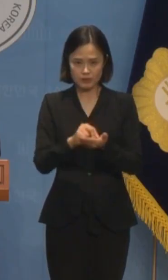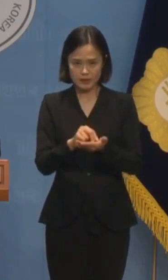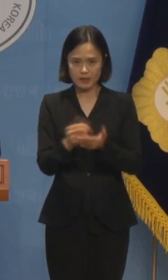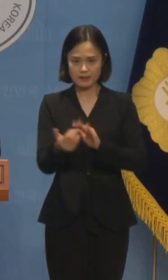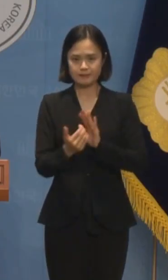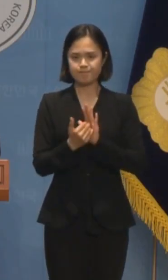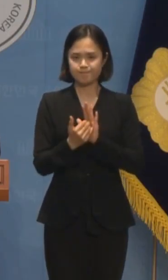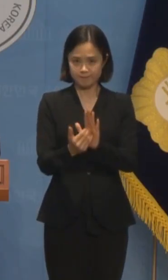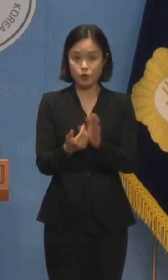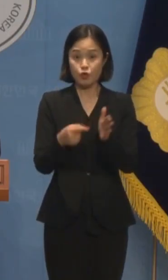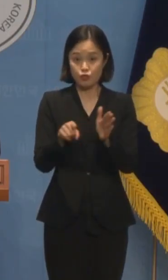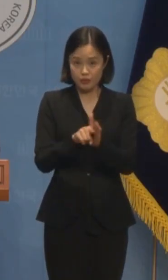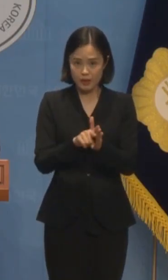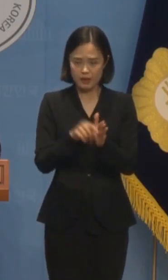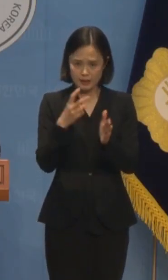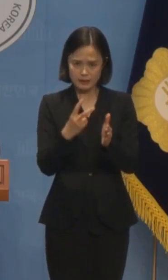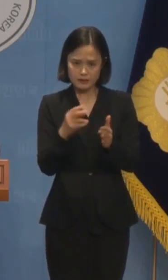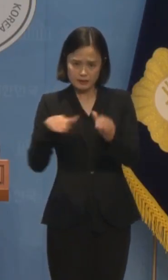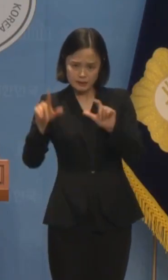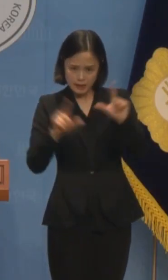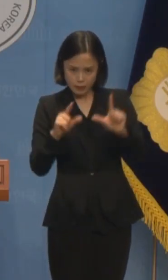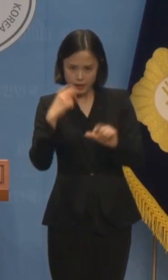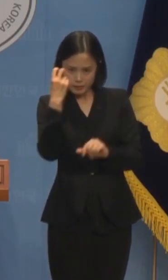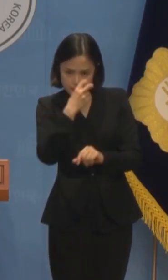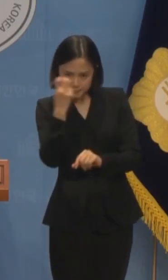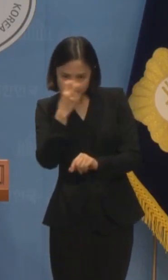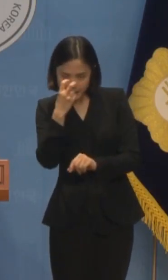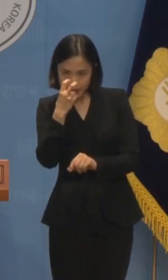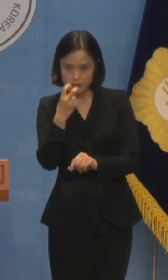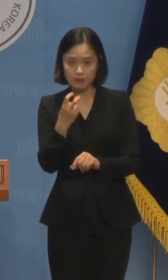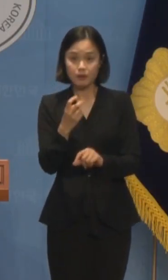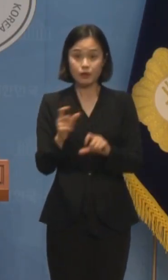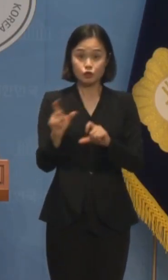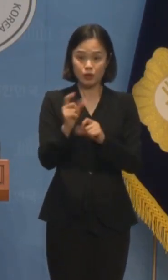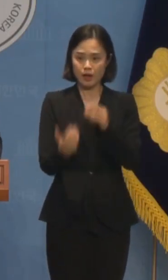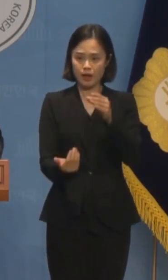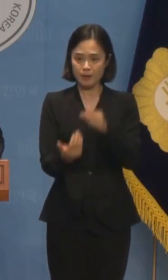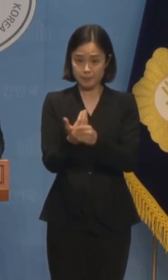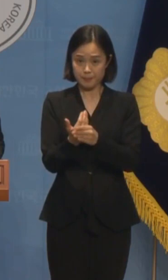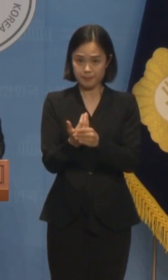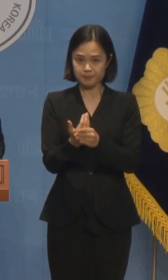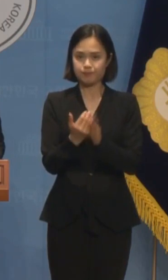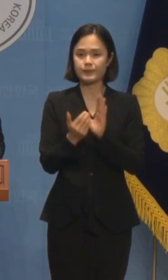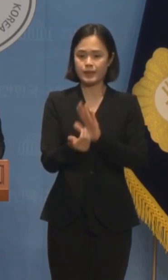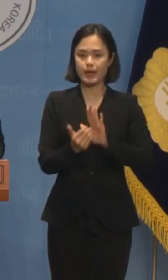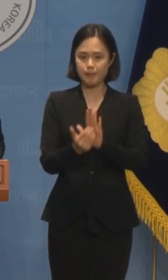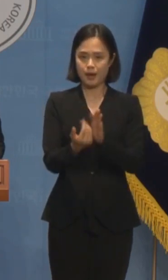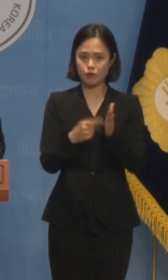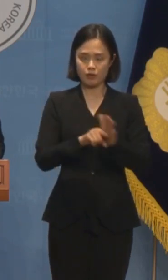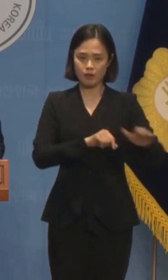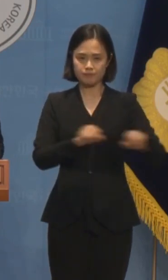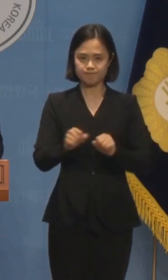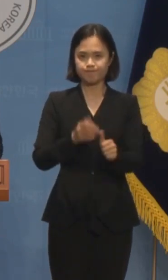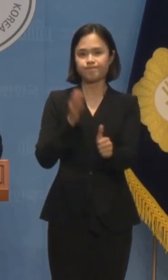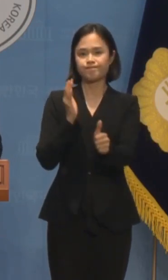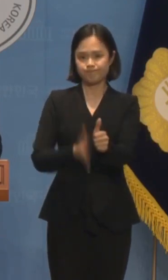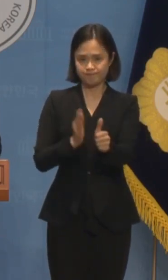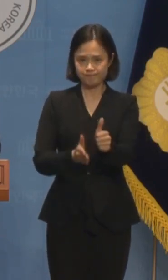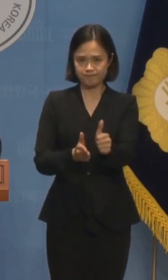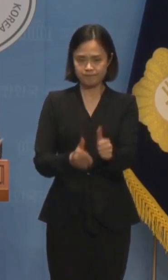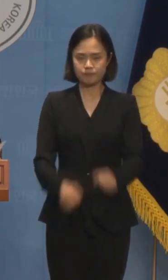재점검해 추가 피해를 예방하는 일에도 총력을 다해줄 것을 강력히 촉구합니다.